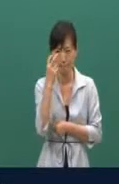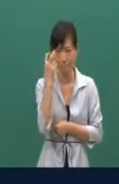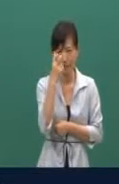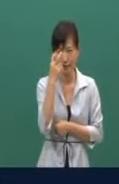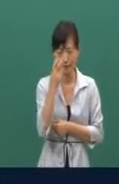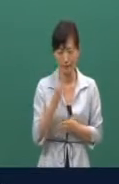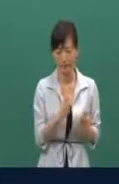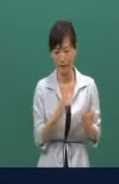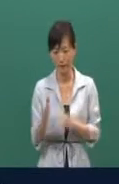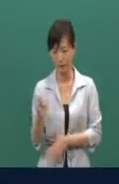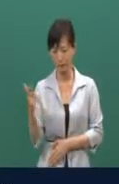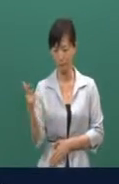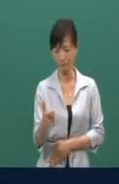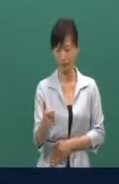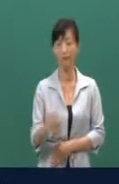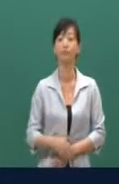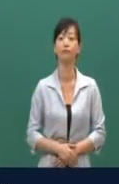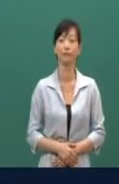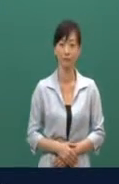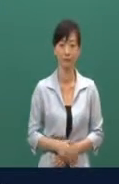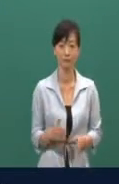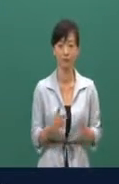体制の強化、